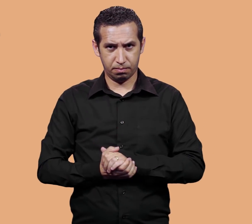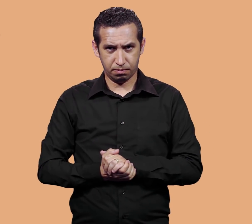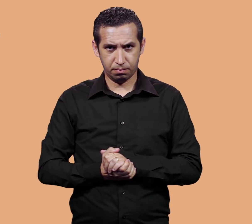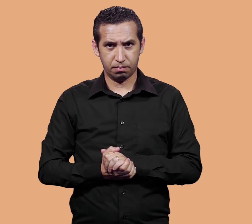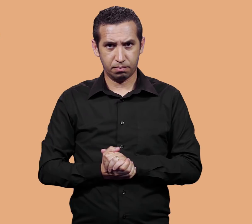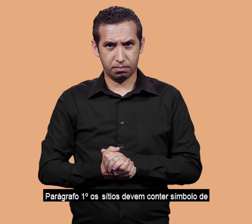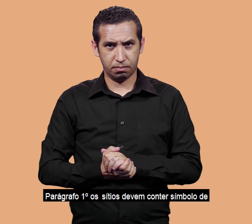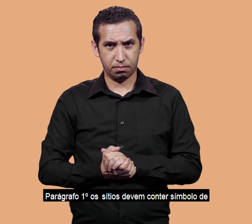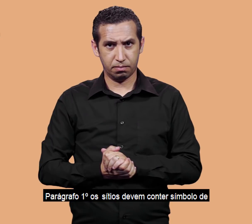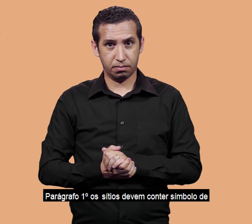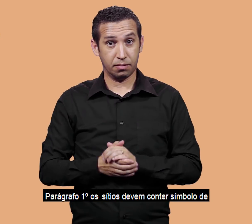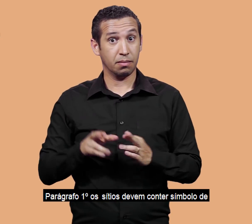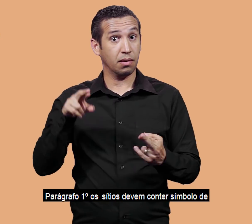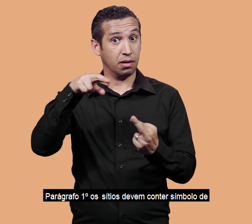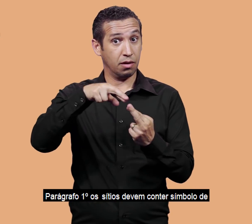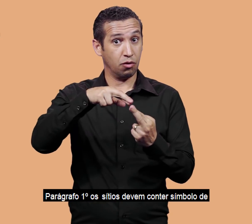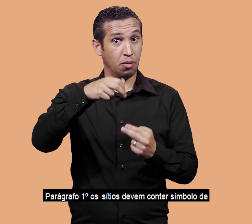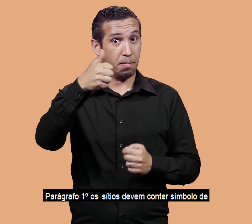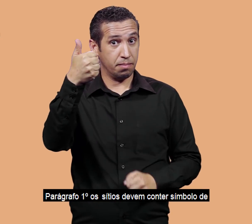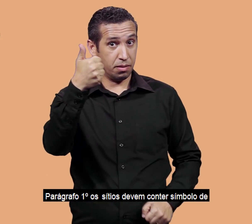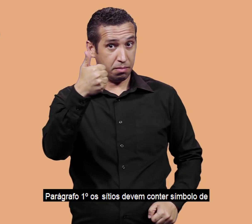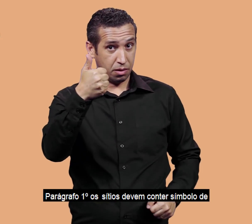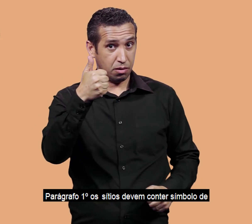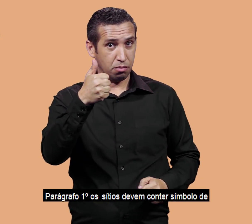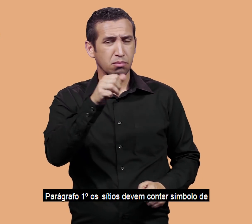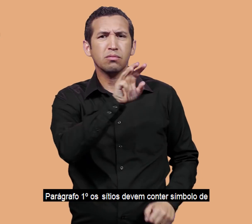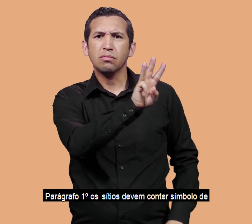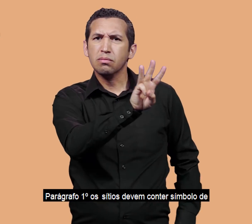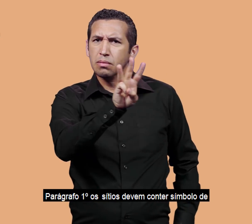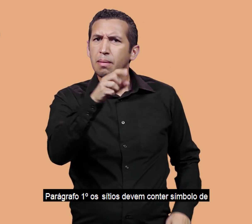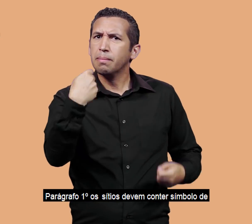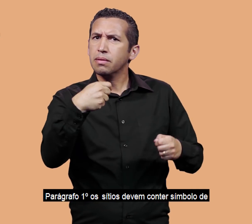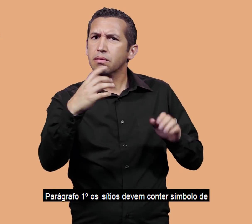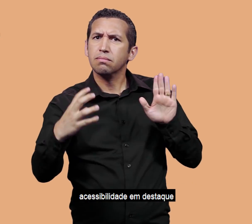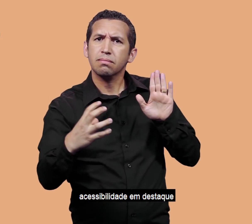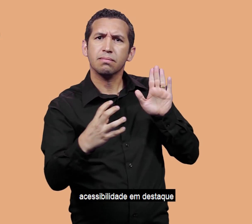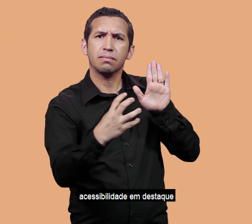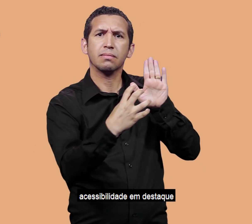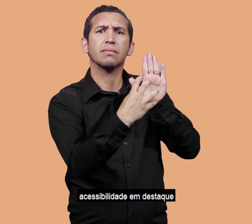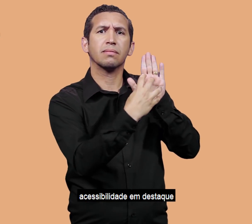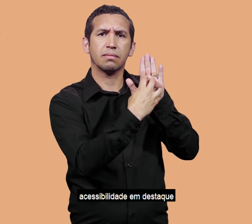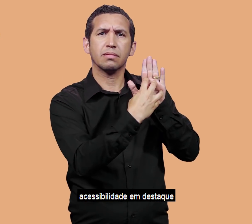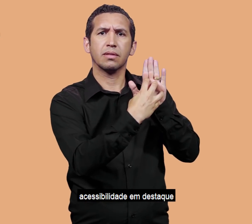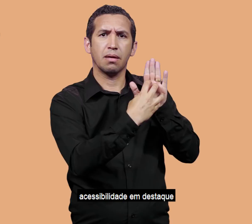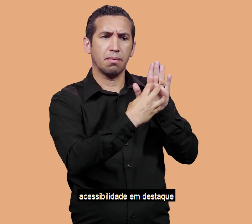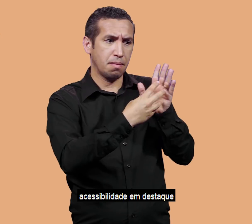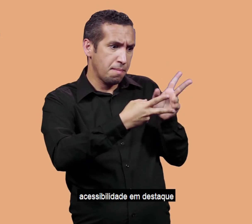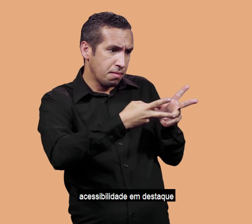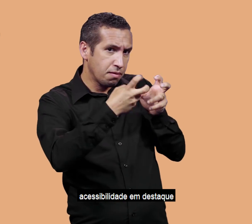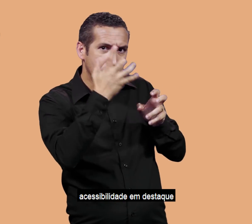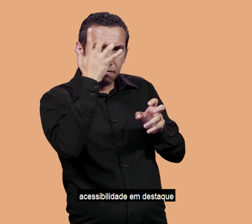parágrafo 1º os sítios devem conter símbolo de acessibilidade em destaque